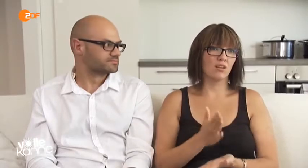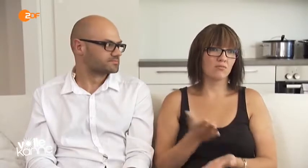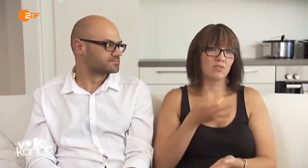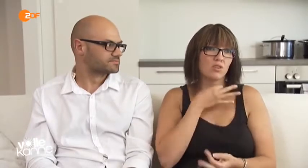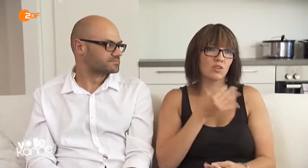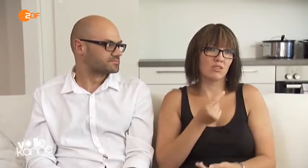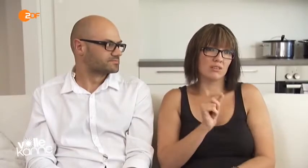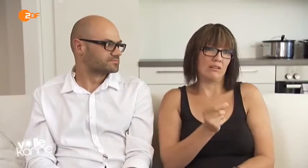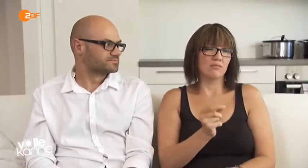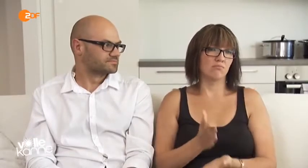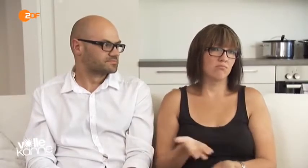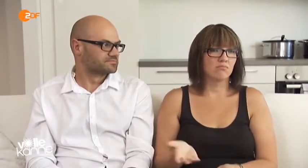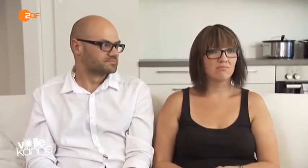Nur bei bestimmten, komplizierten Fällen.